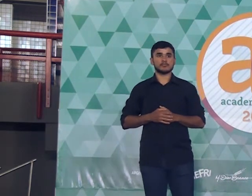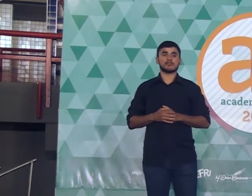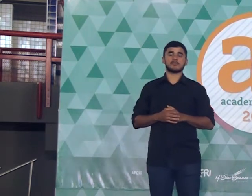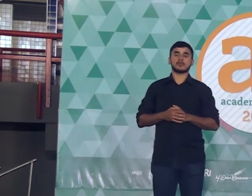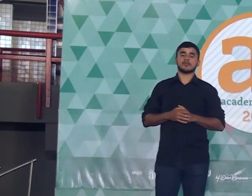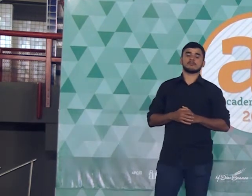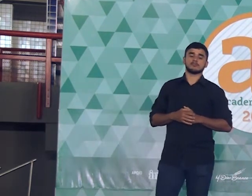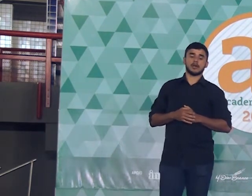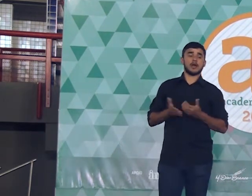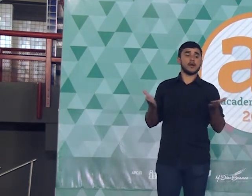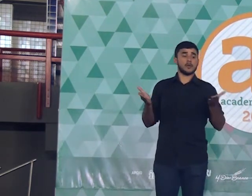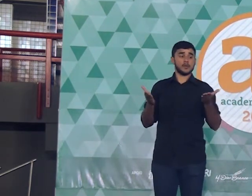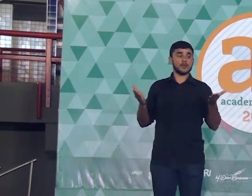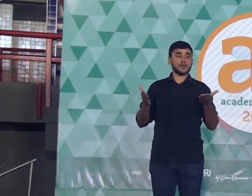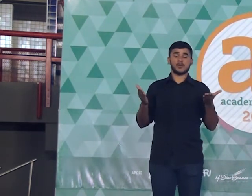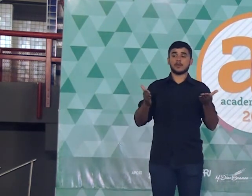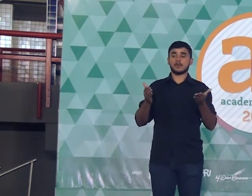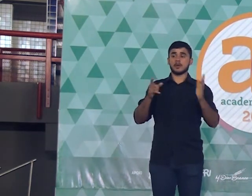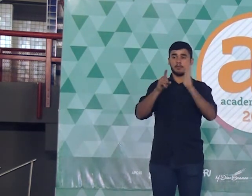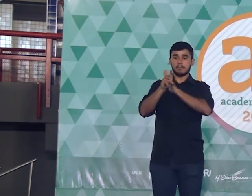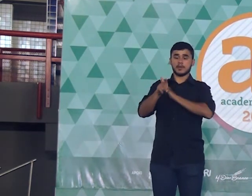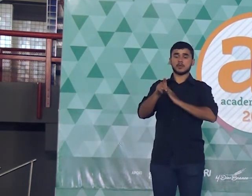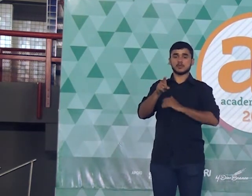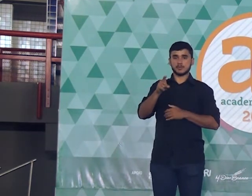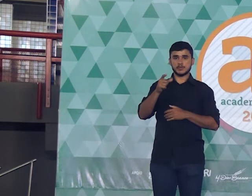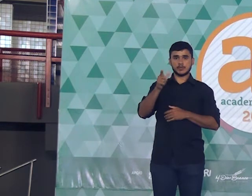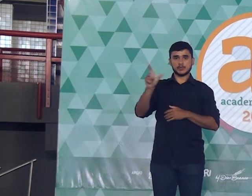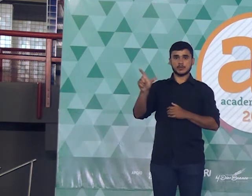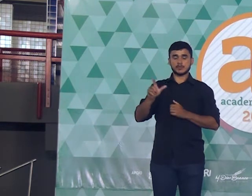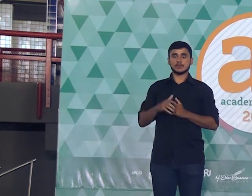vamos, por favor, agora para a questão seguinte, por favor.